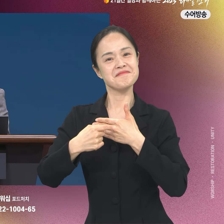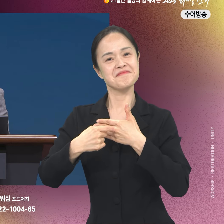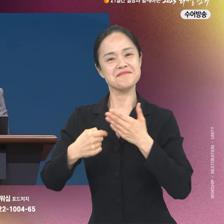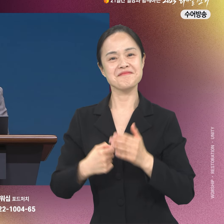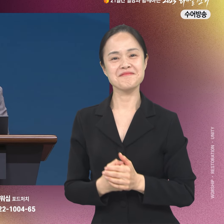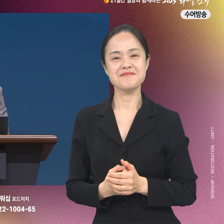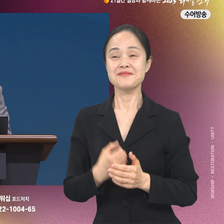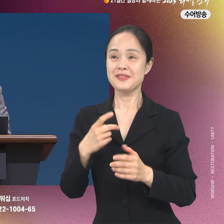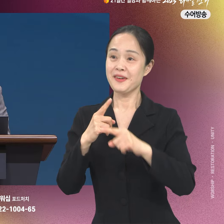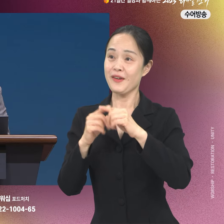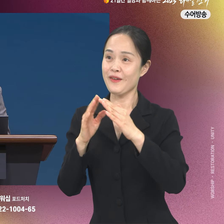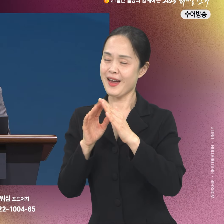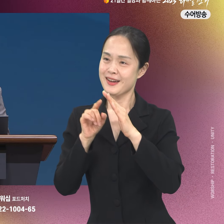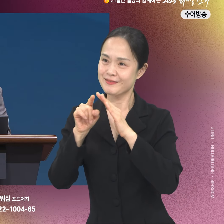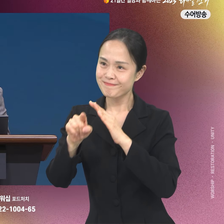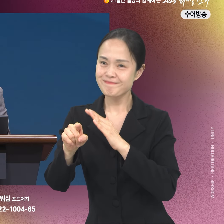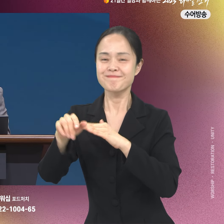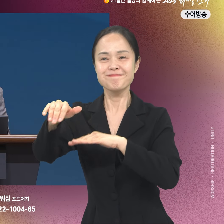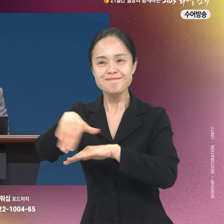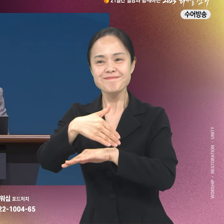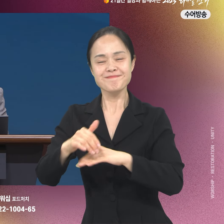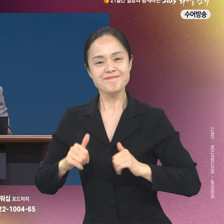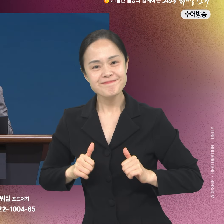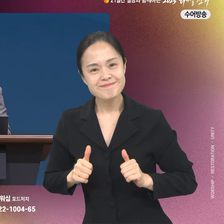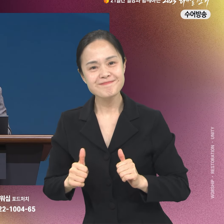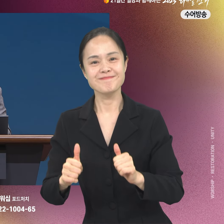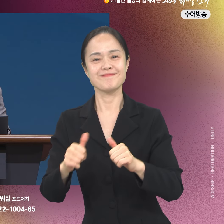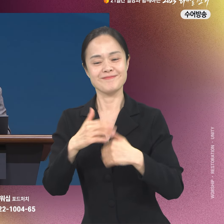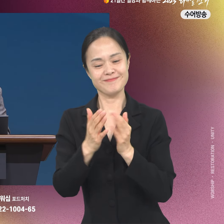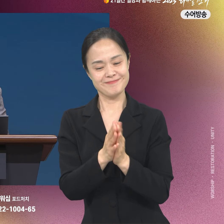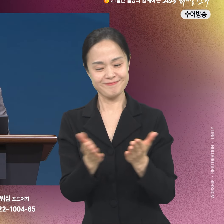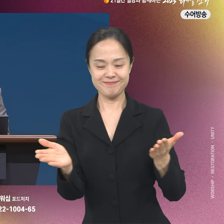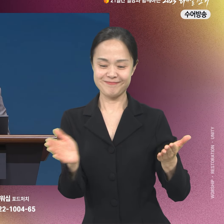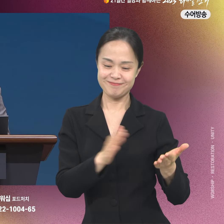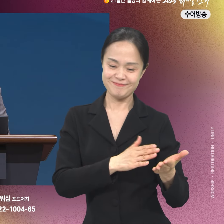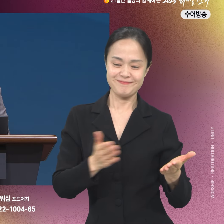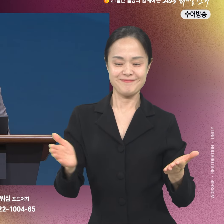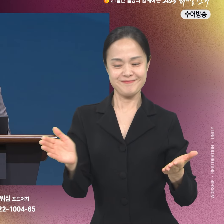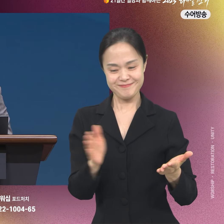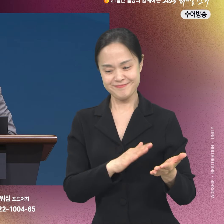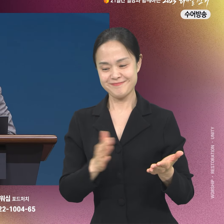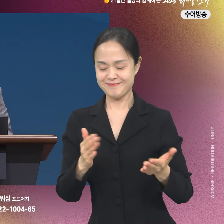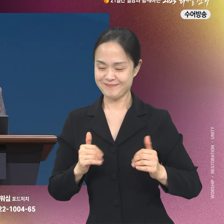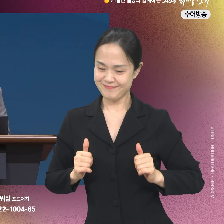틈틈이 읽어보려고 노력하는 편, 이렇게 스스로 생각했던 겁니다.